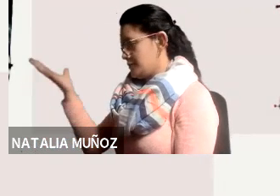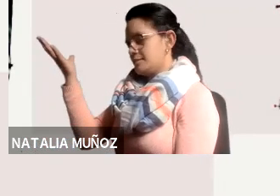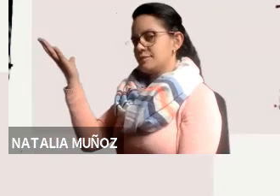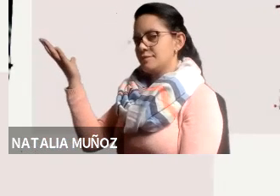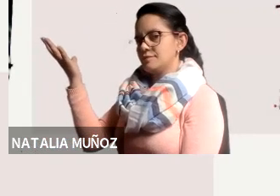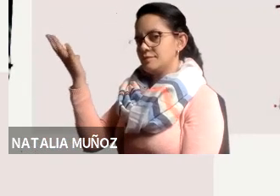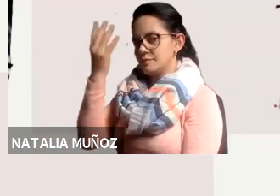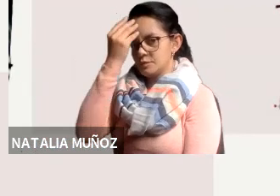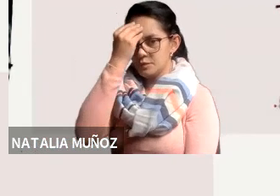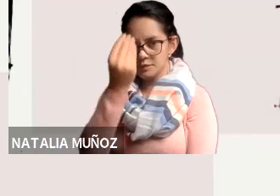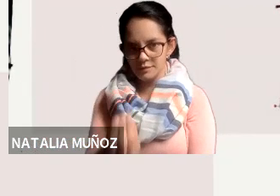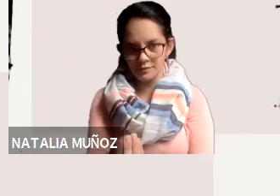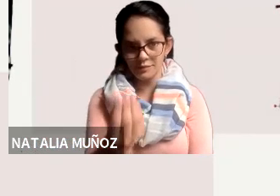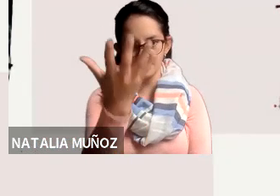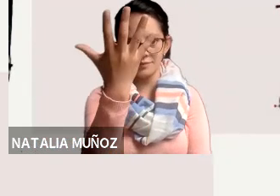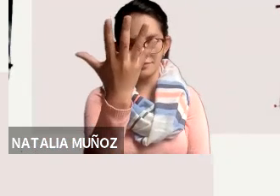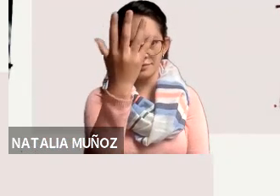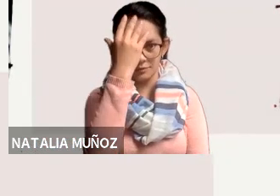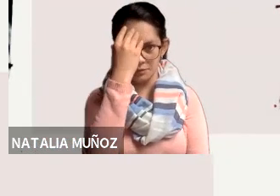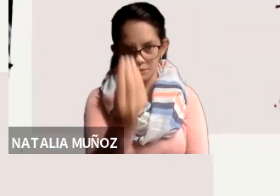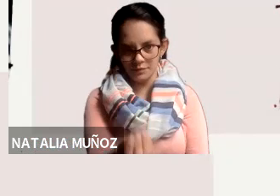Colocamos nuestra mano en la frente y luego hacia arriba.